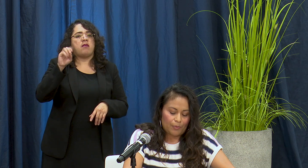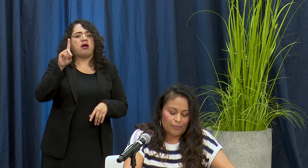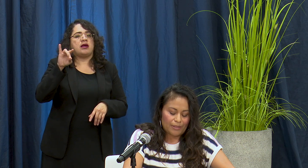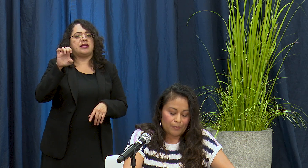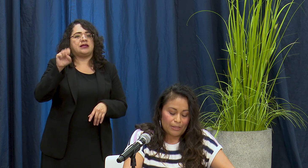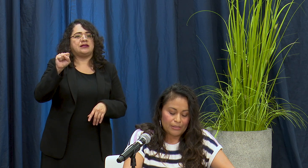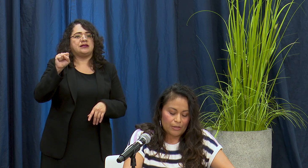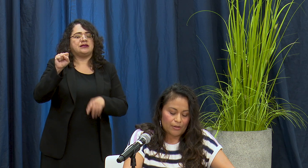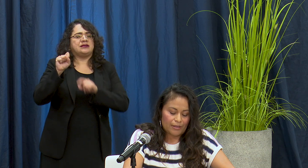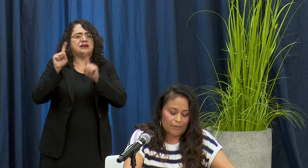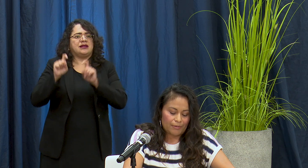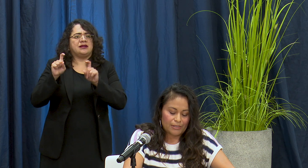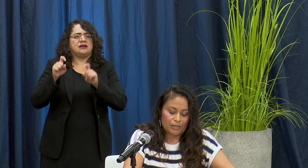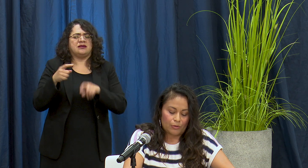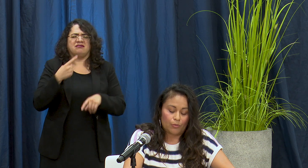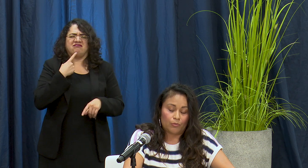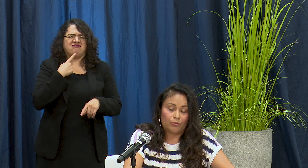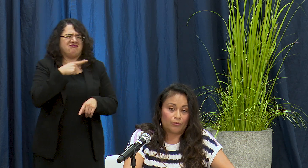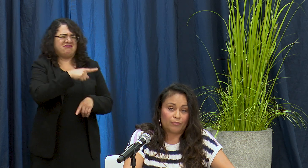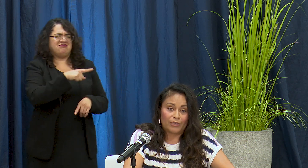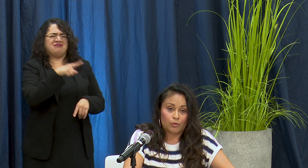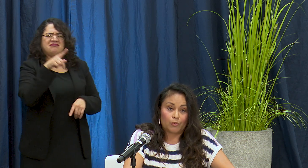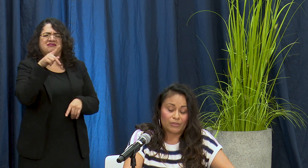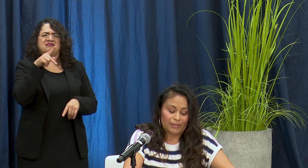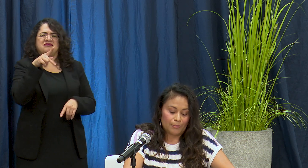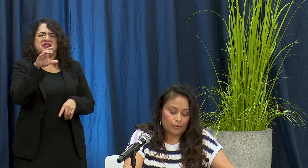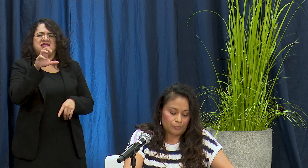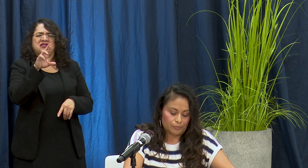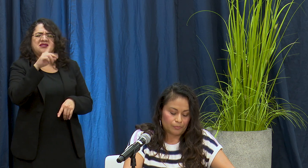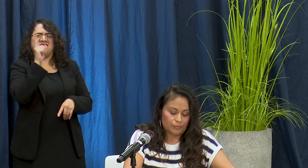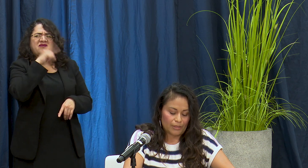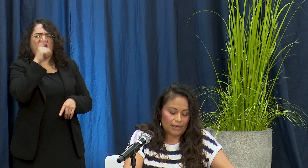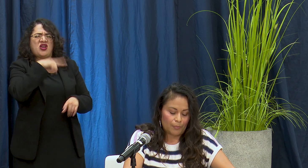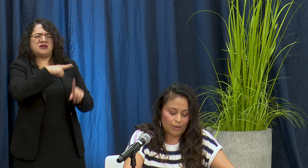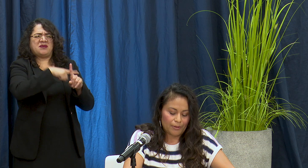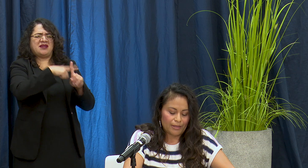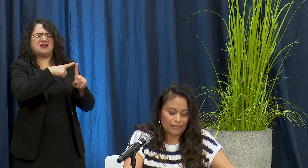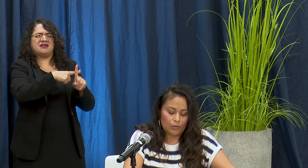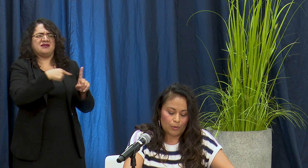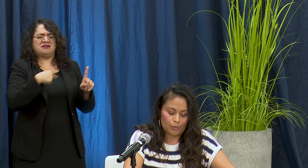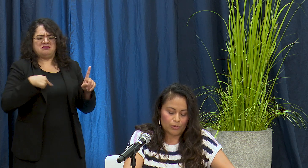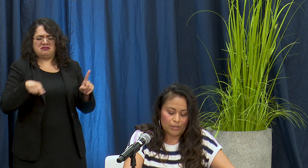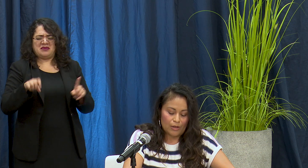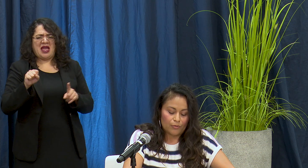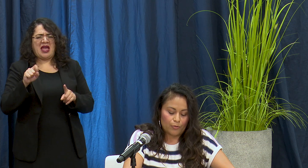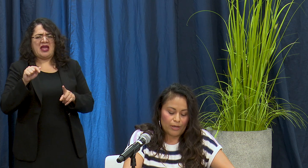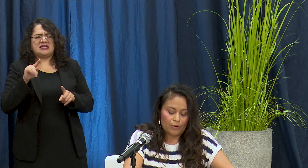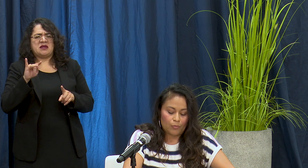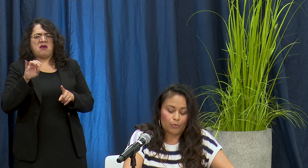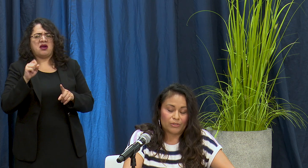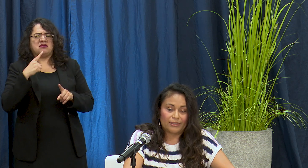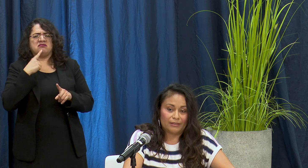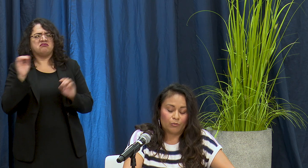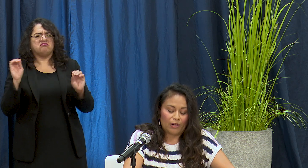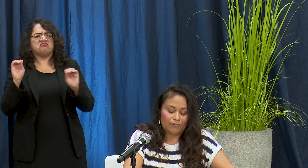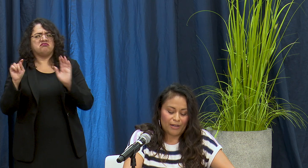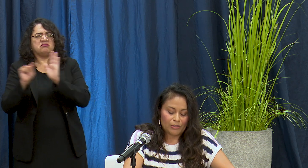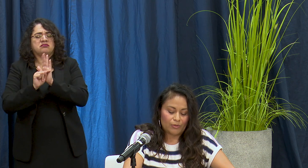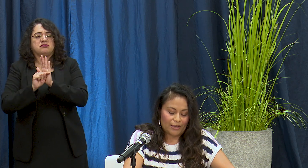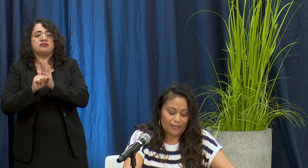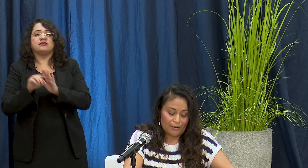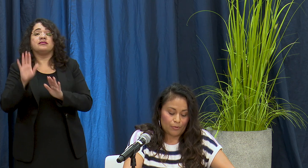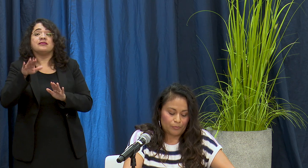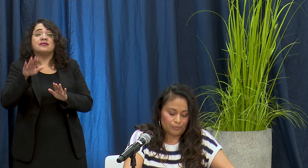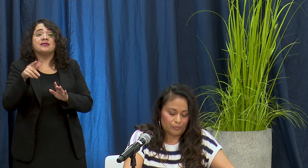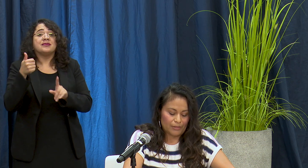que la prueba de PCR debe haber sido un falso positivo. La prueba de anticuerpos fue un